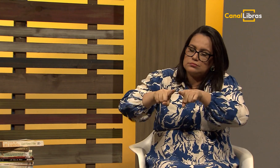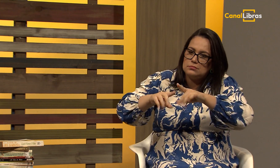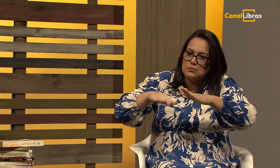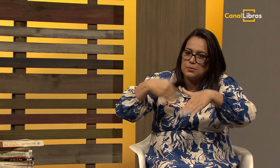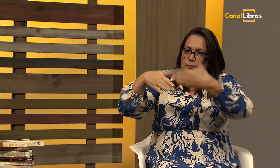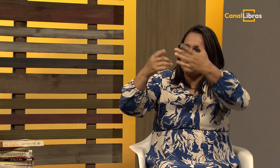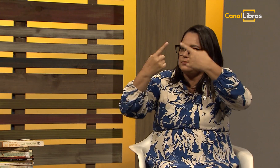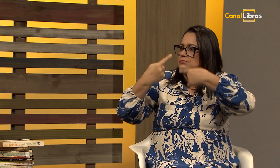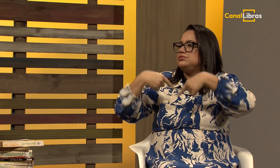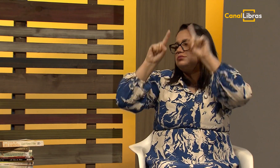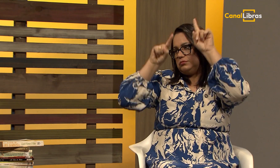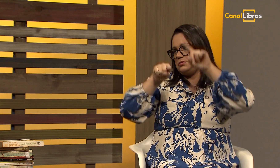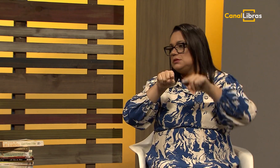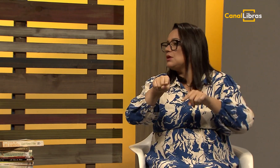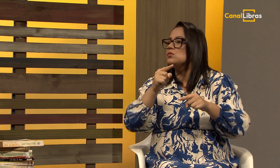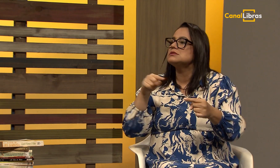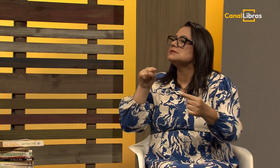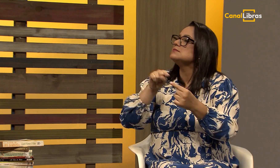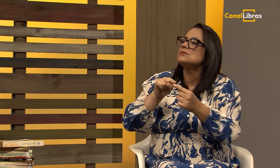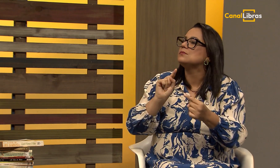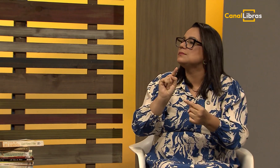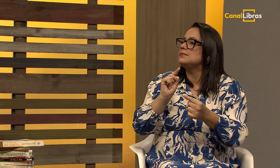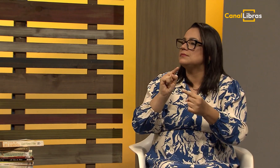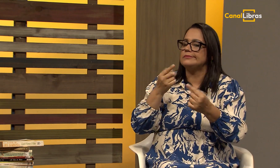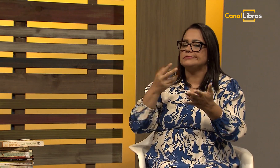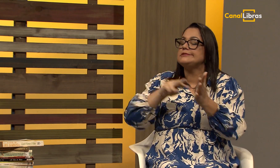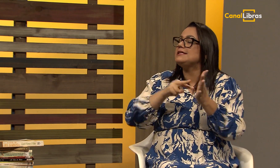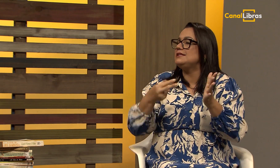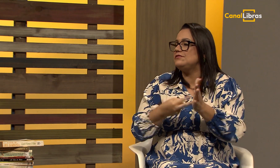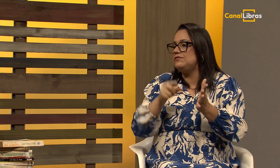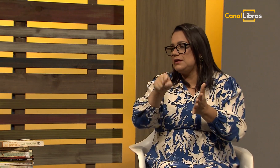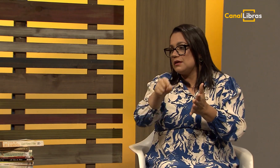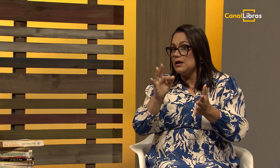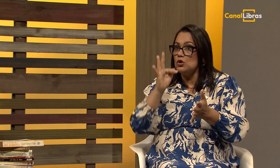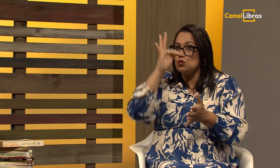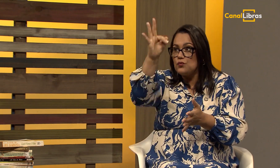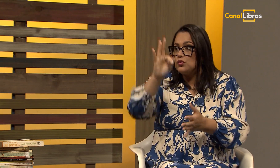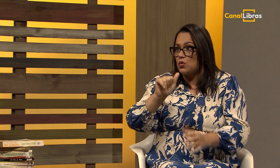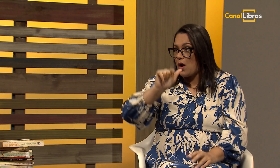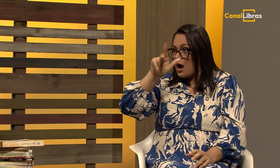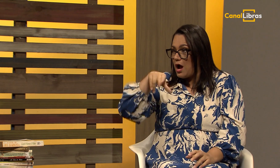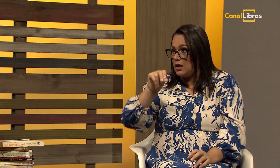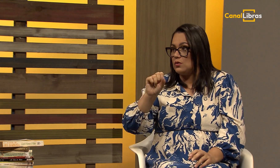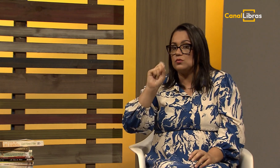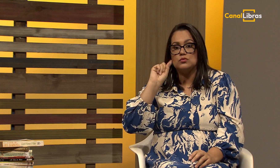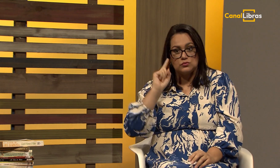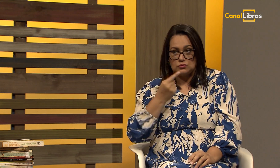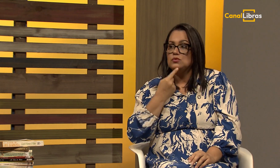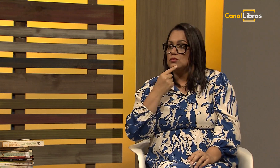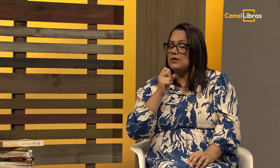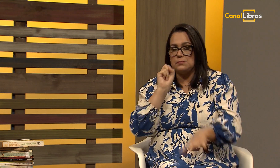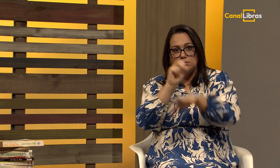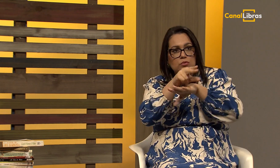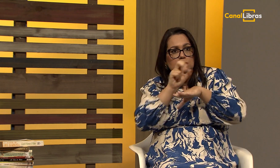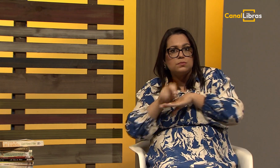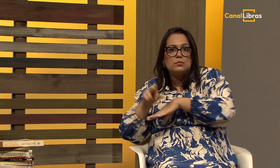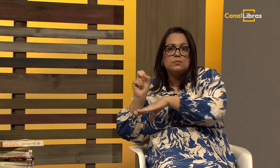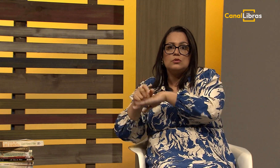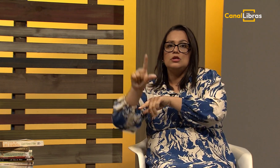sua formação garantida de forma plena para depois estar pronto para ingressar no mercado de trabalho na área de sua escolha e não que tiver